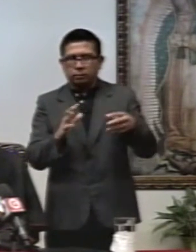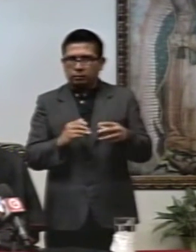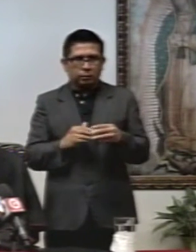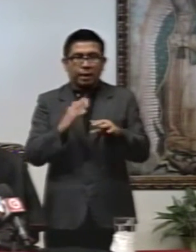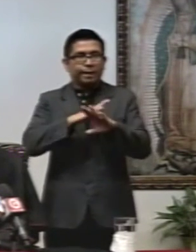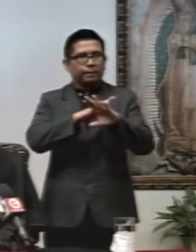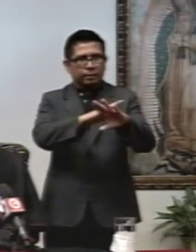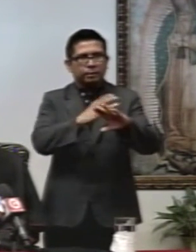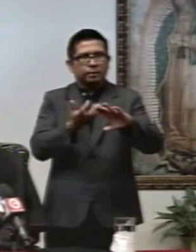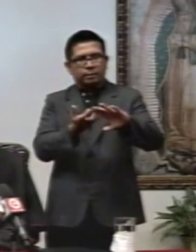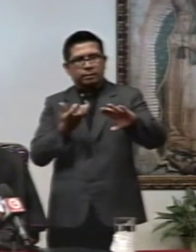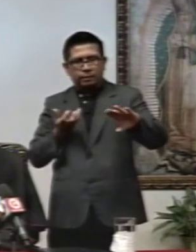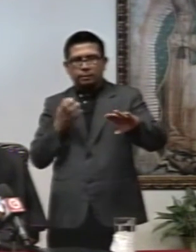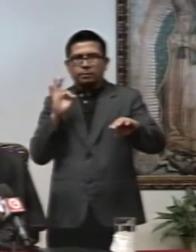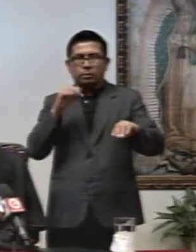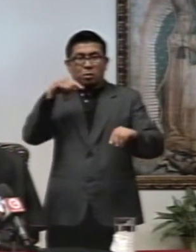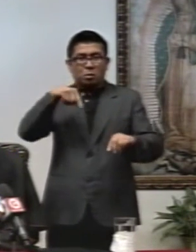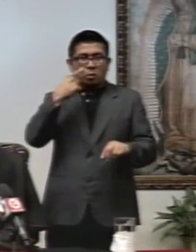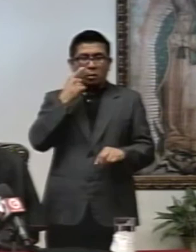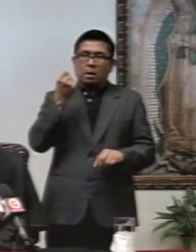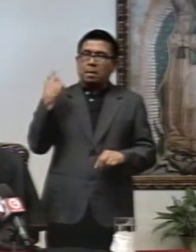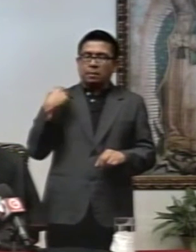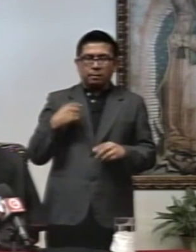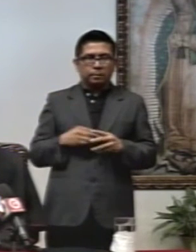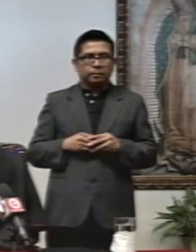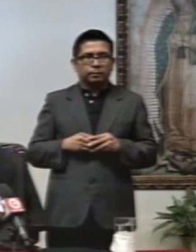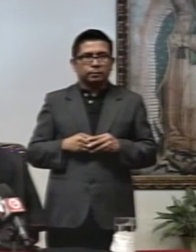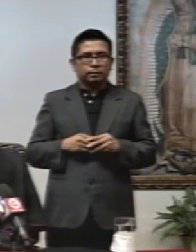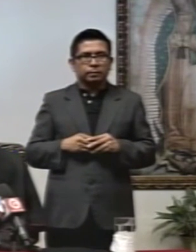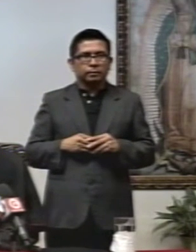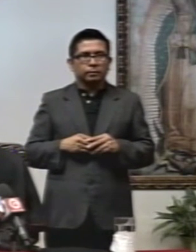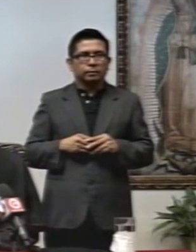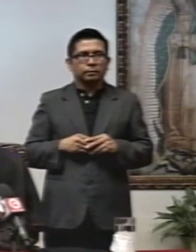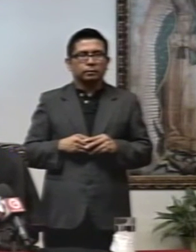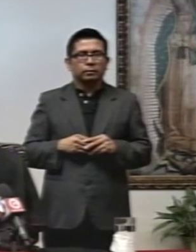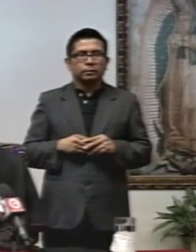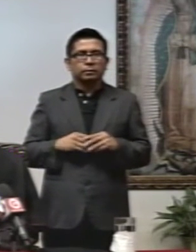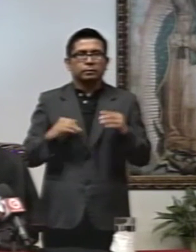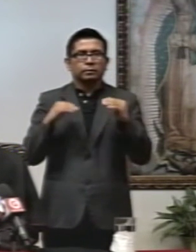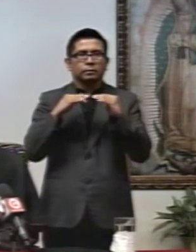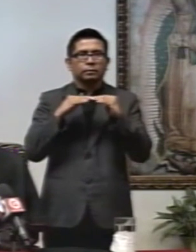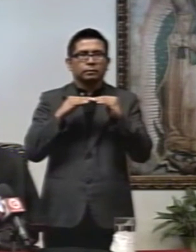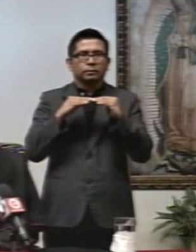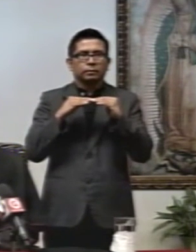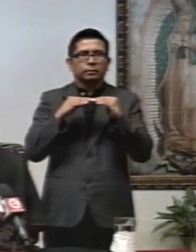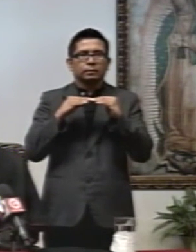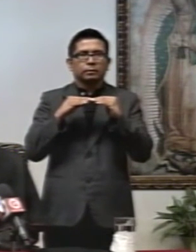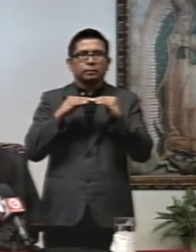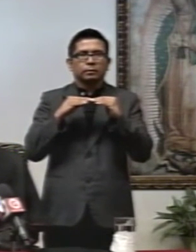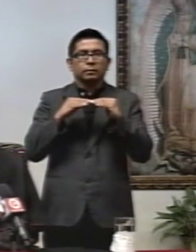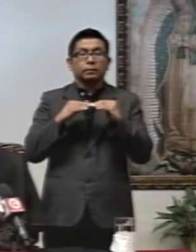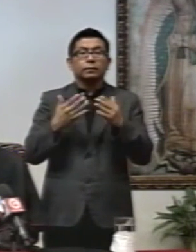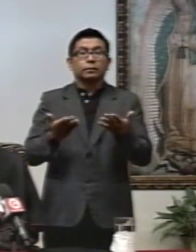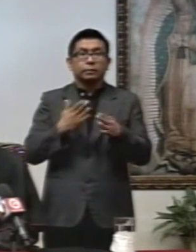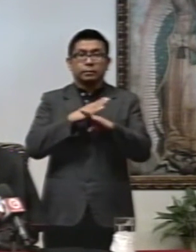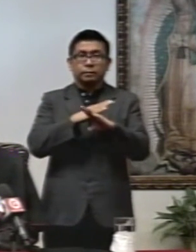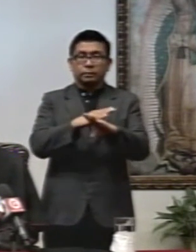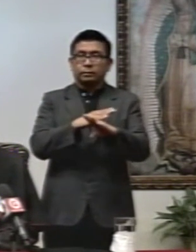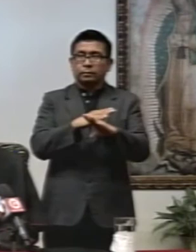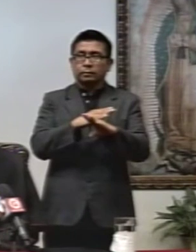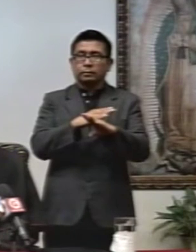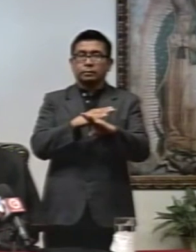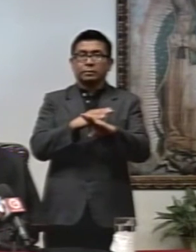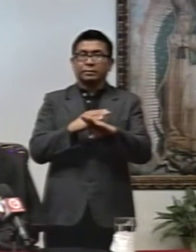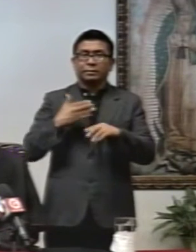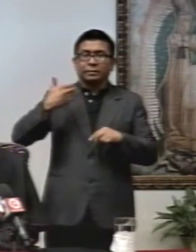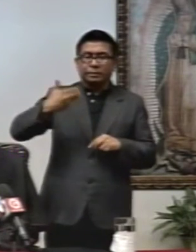como las estábamos viendo estos días pasados. Y además, para prevenir que año